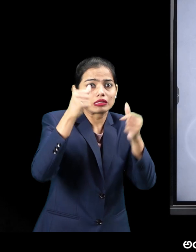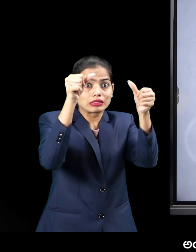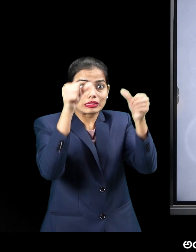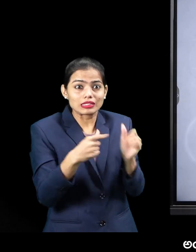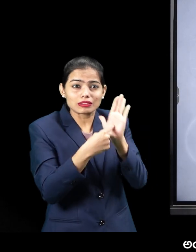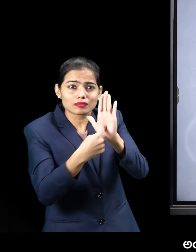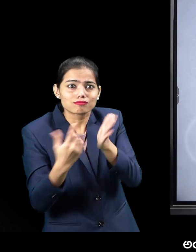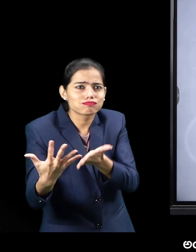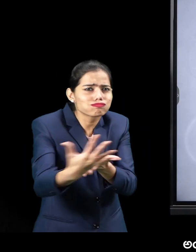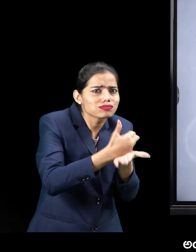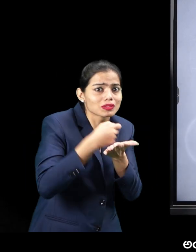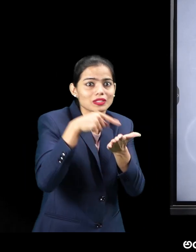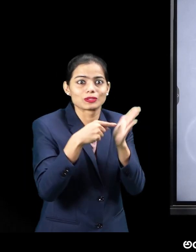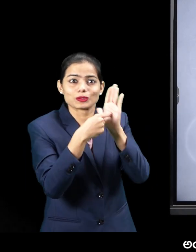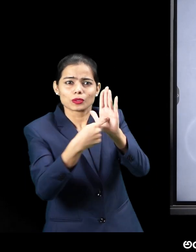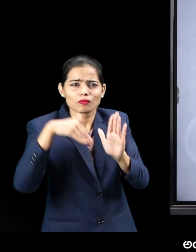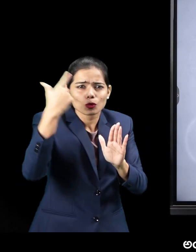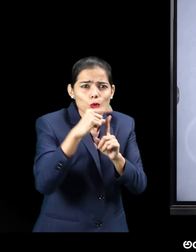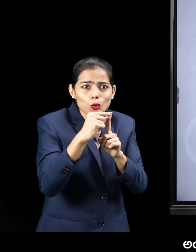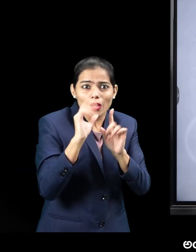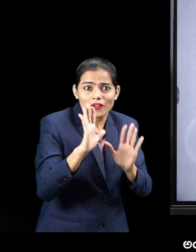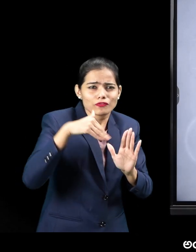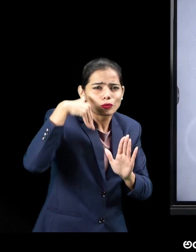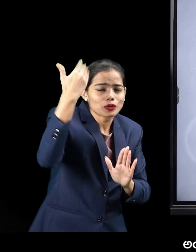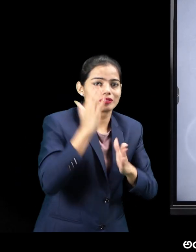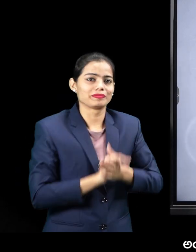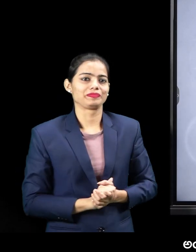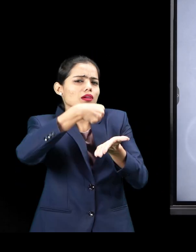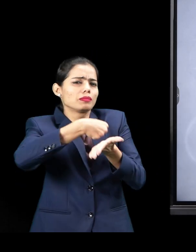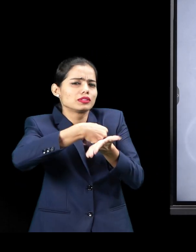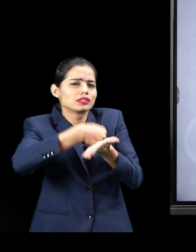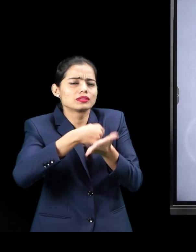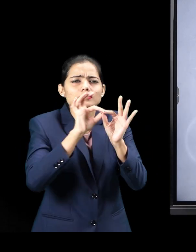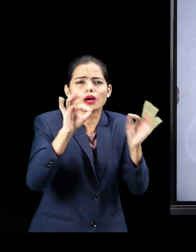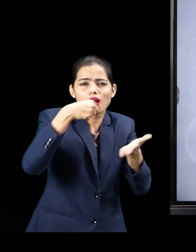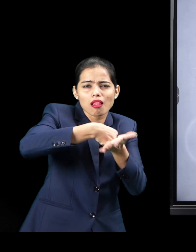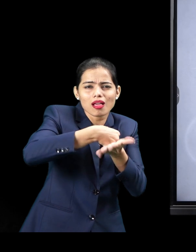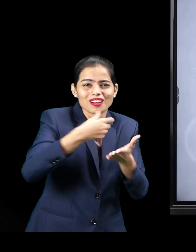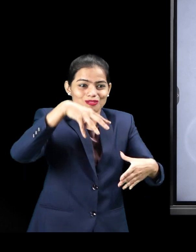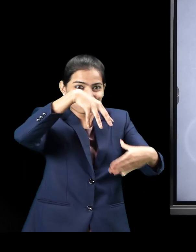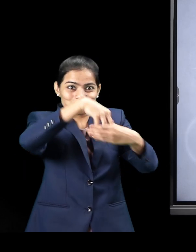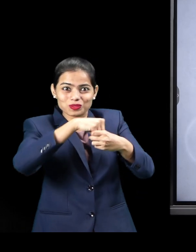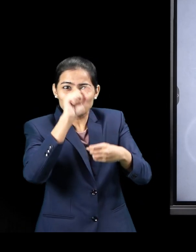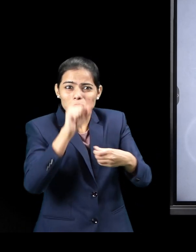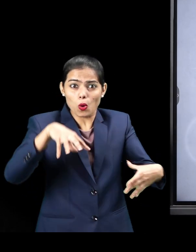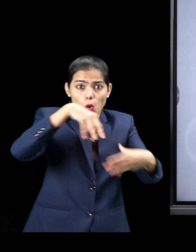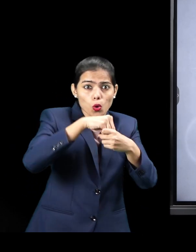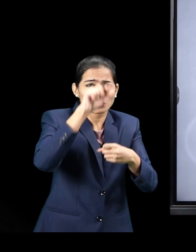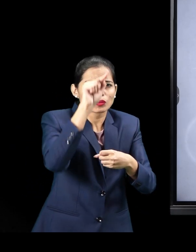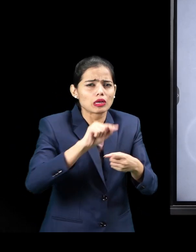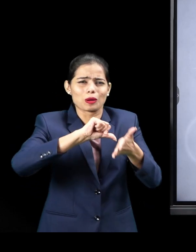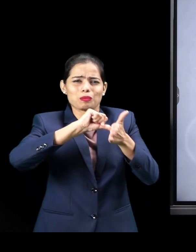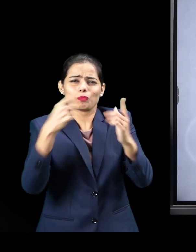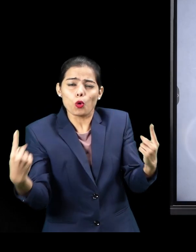వేయలేము. నమూనా స్పేస్ అనేది ప్రయోగం యొక్క